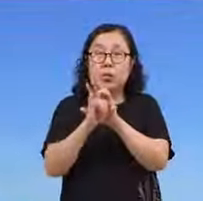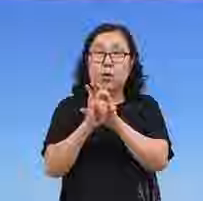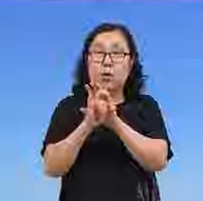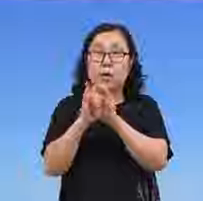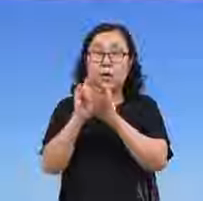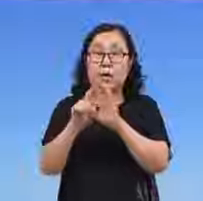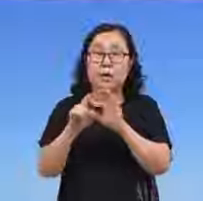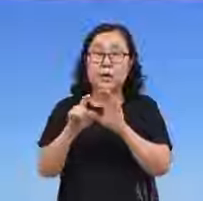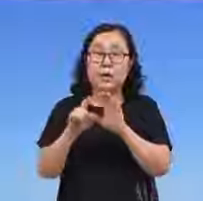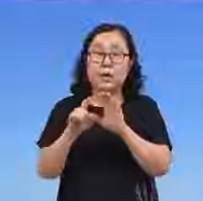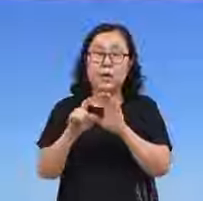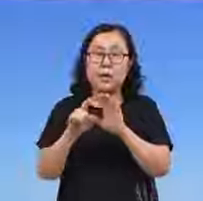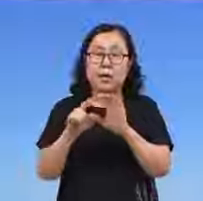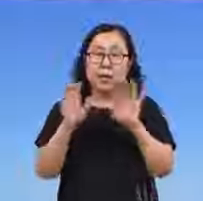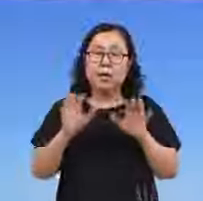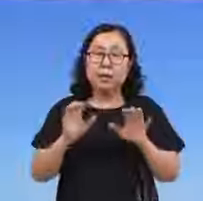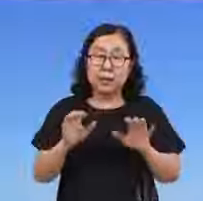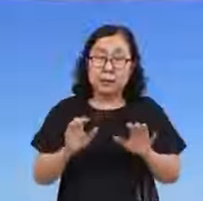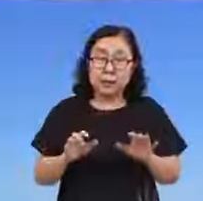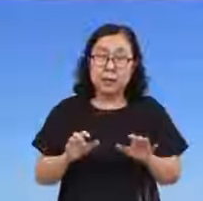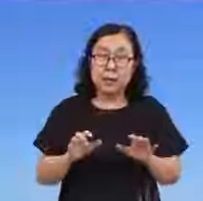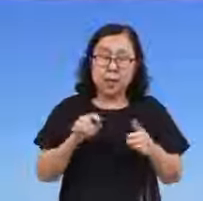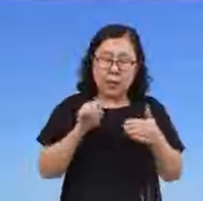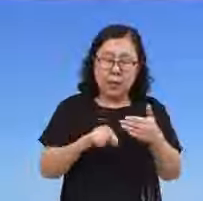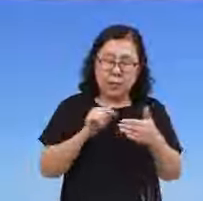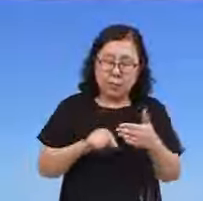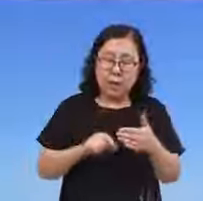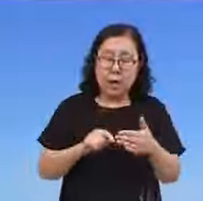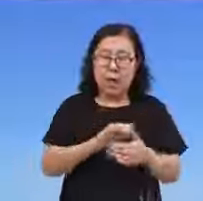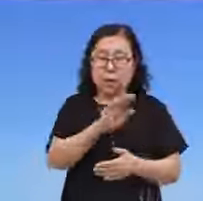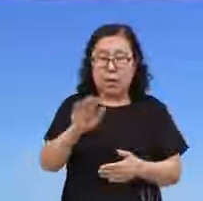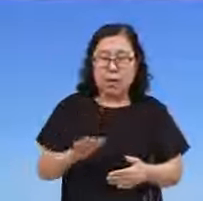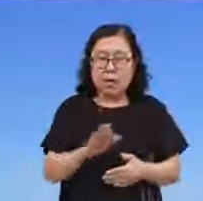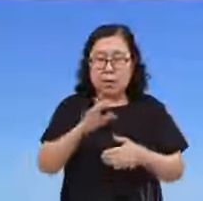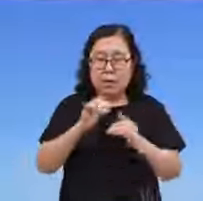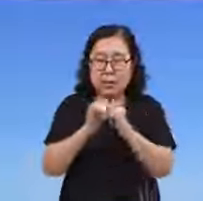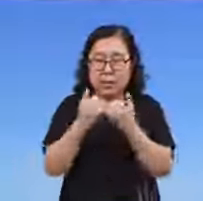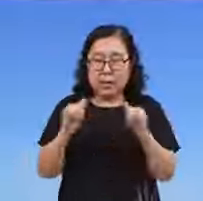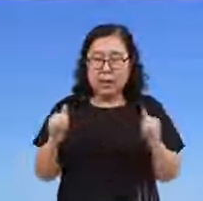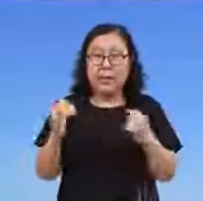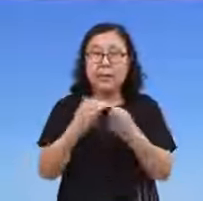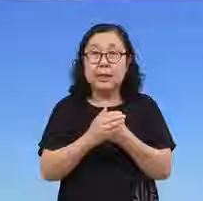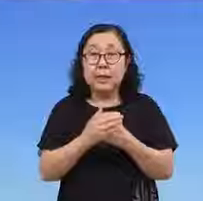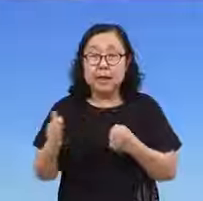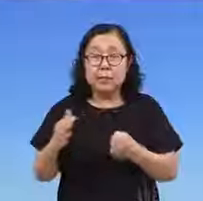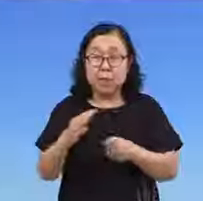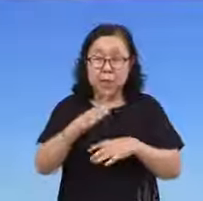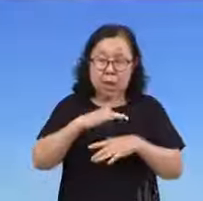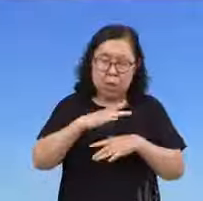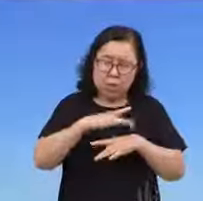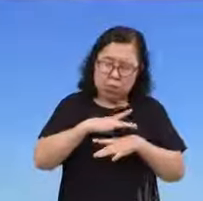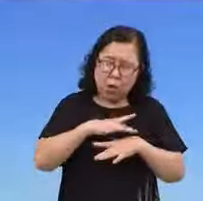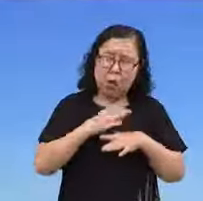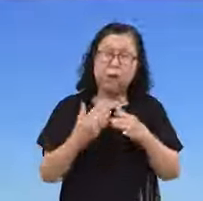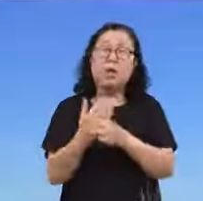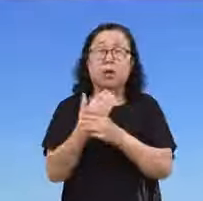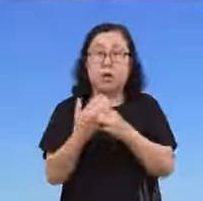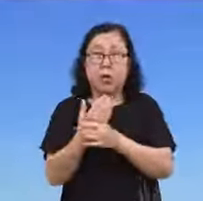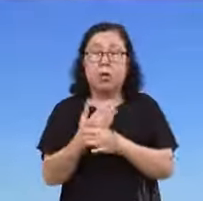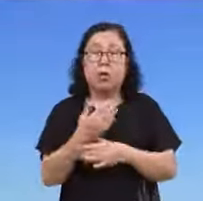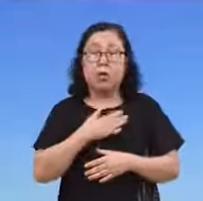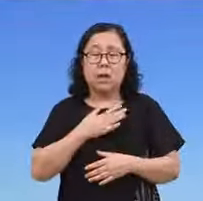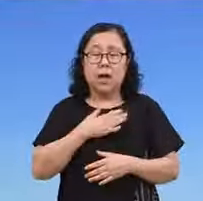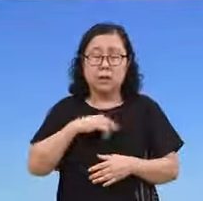우리 내면의 두려움이 엄습해오는 이 상황에서 우리는 인간이라 그 두려움을 떨칠 수 없습니다. 저도 고백했지